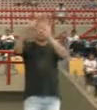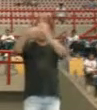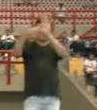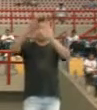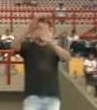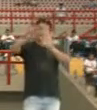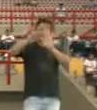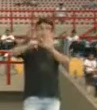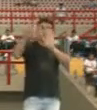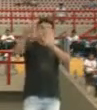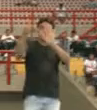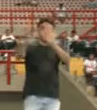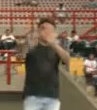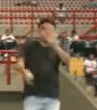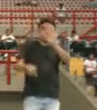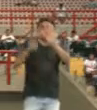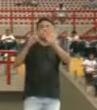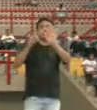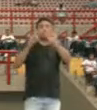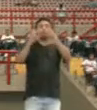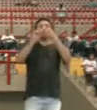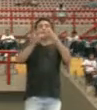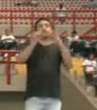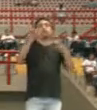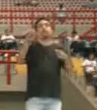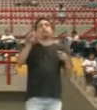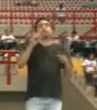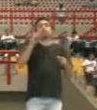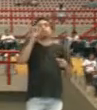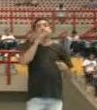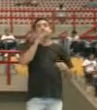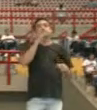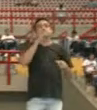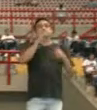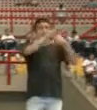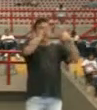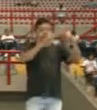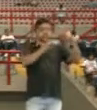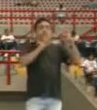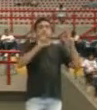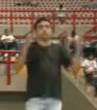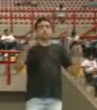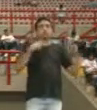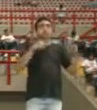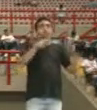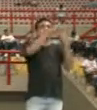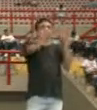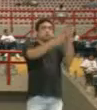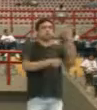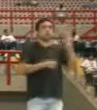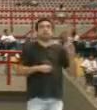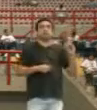perdendo. O raciocínio é esse. No Enem é o contrário. Eu começo a escrever, eu tenho quanto?